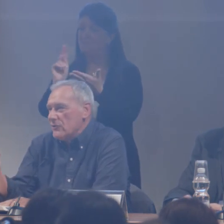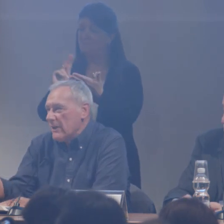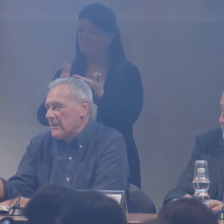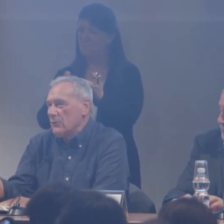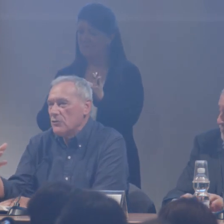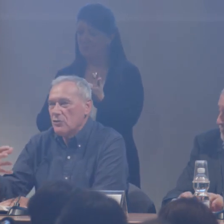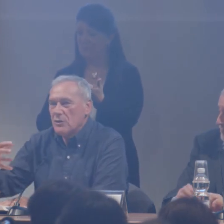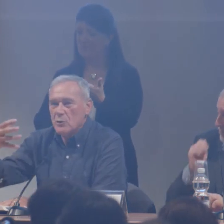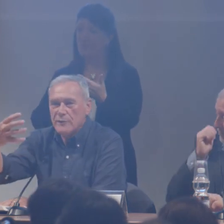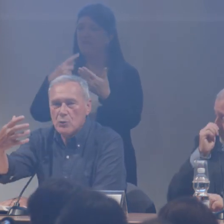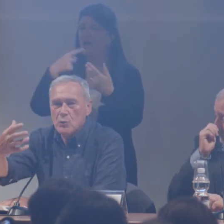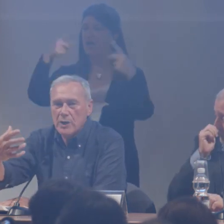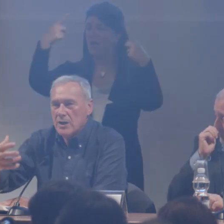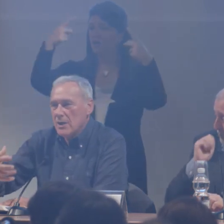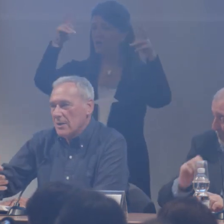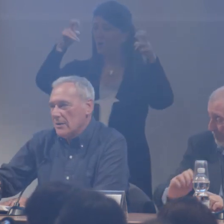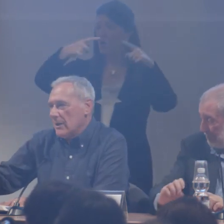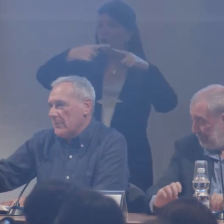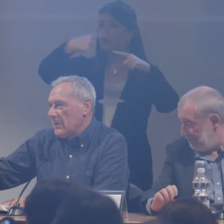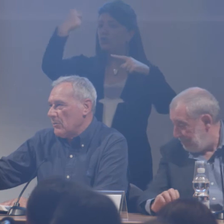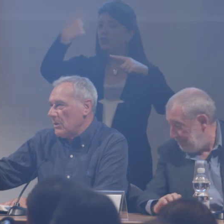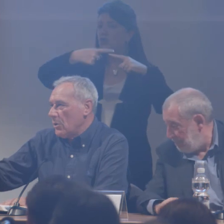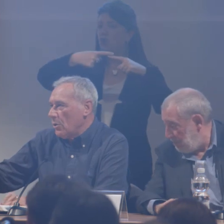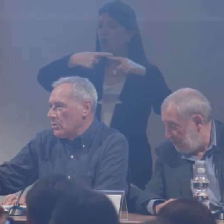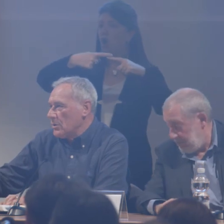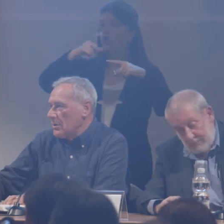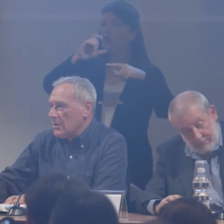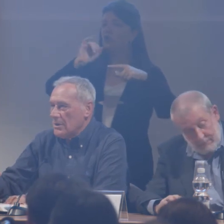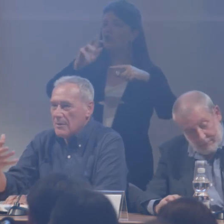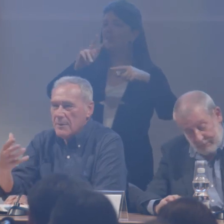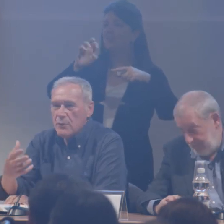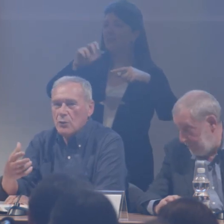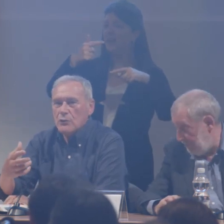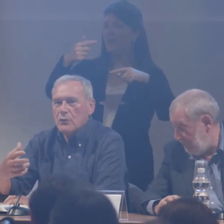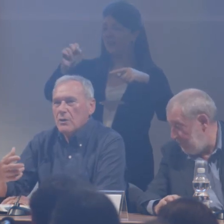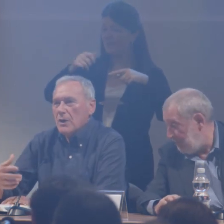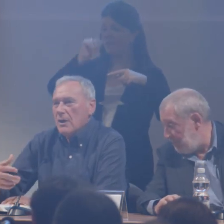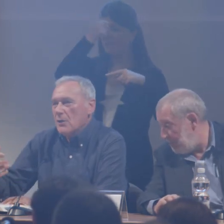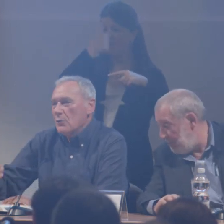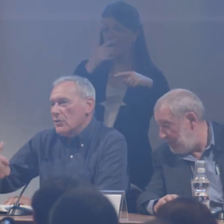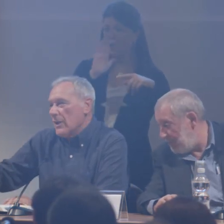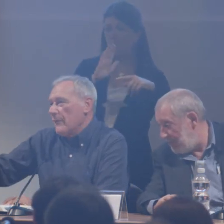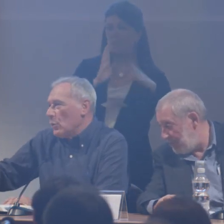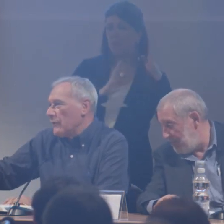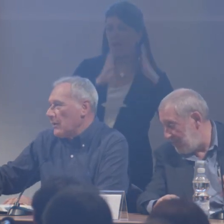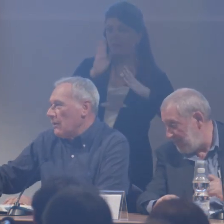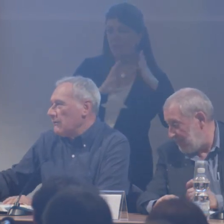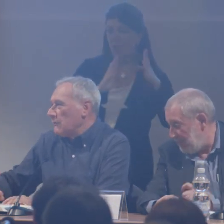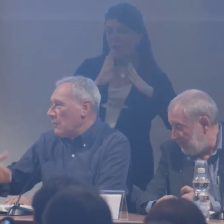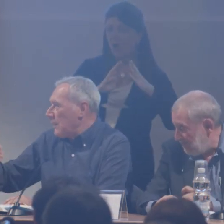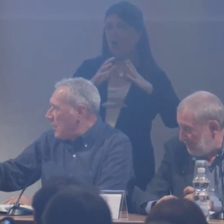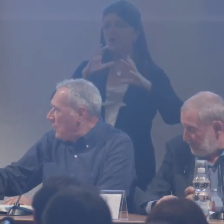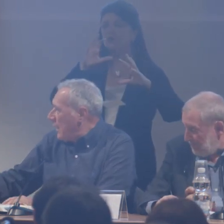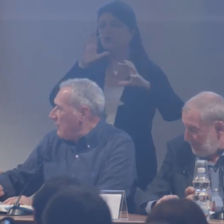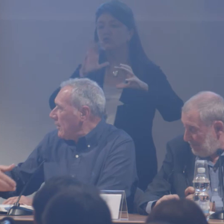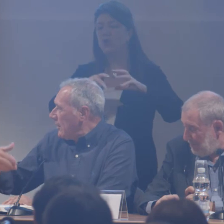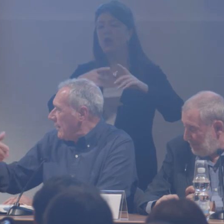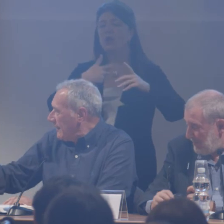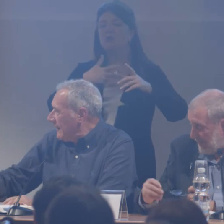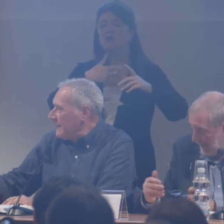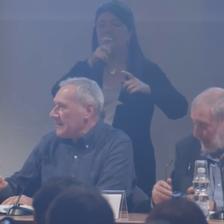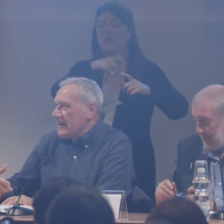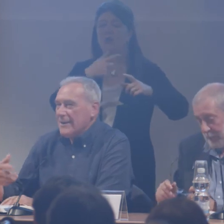della civetta, dove ci sono le due figure del capitano Bellodi e del mafioso, in cui c'è la famosa, no, qua, qua, qua,